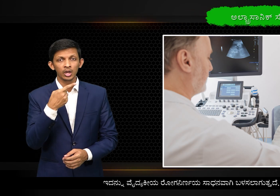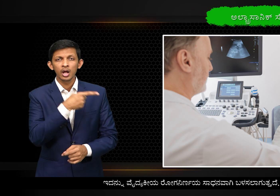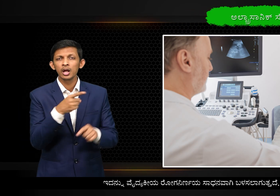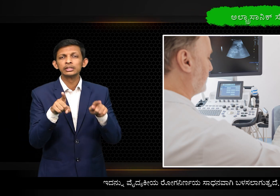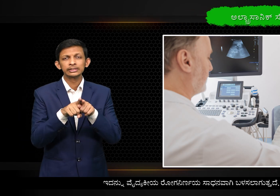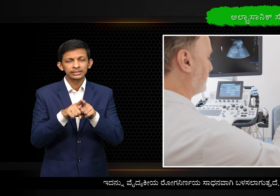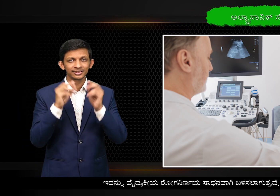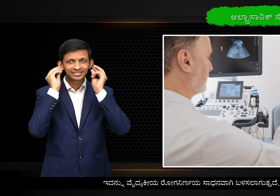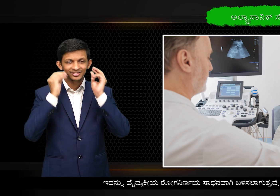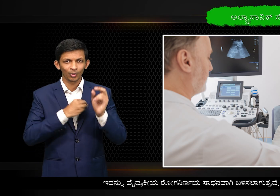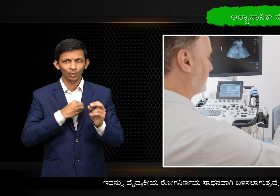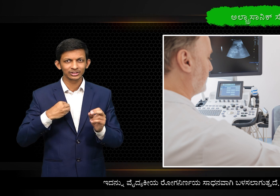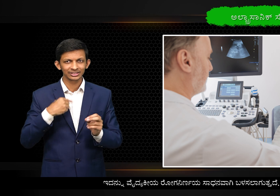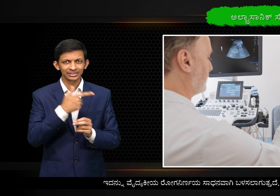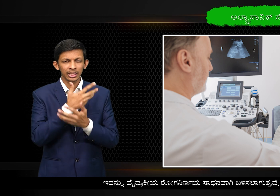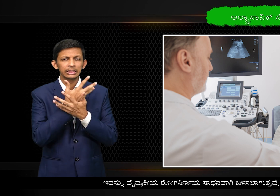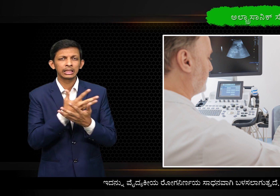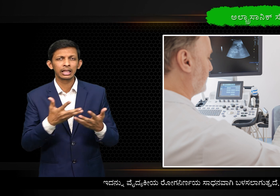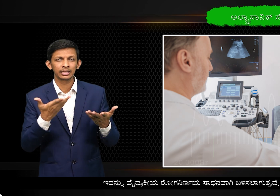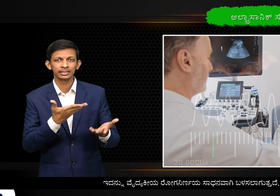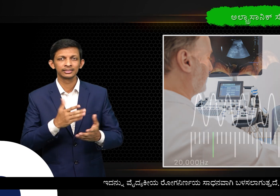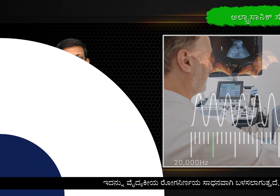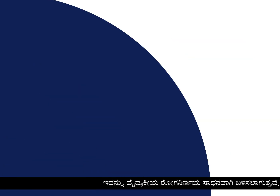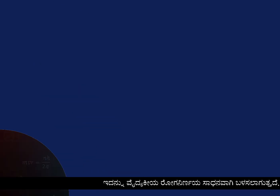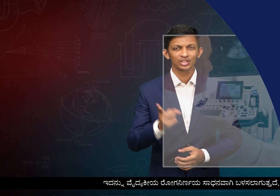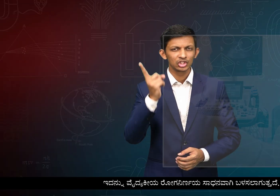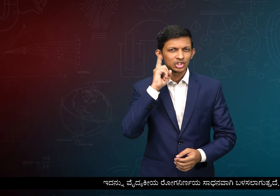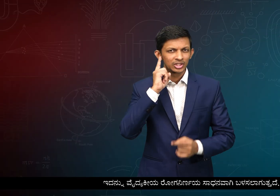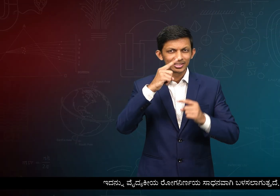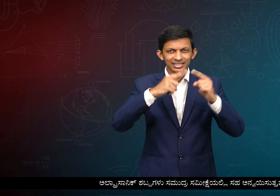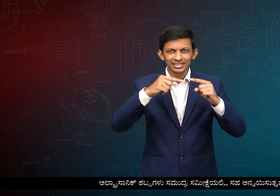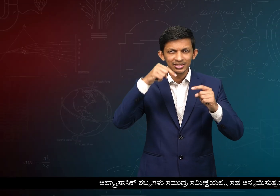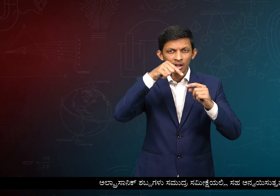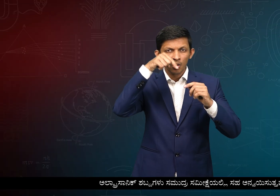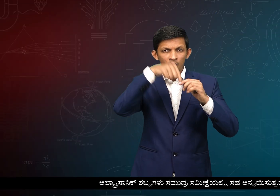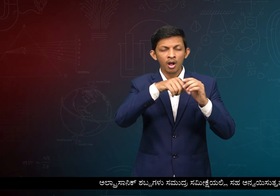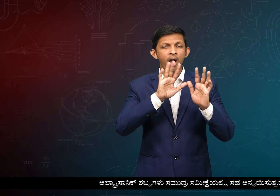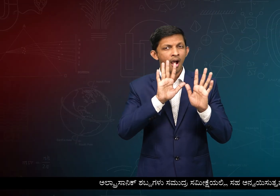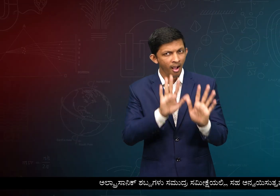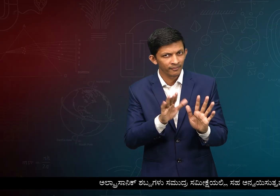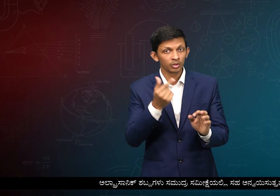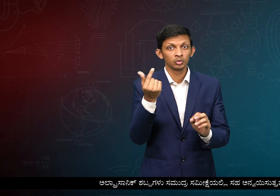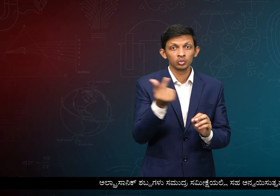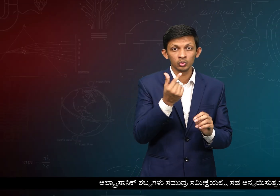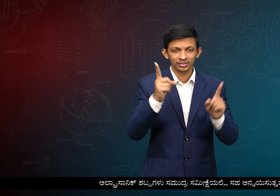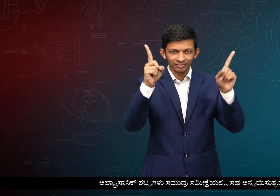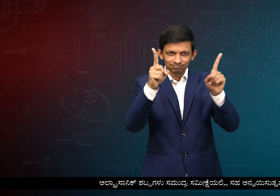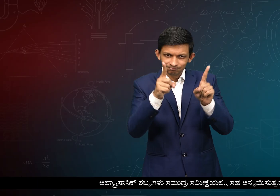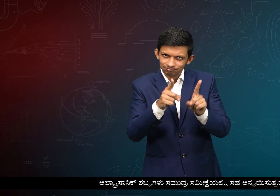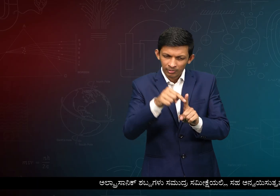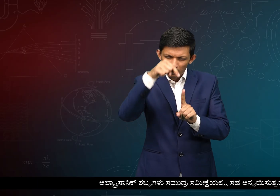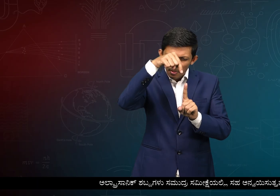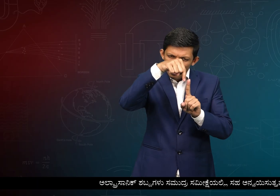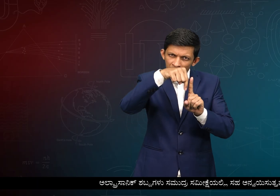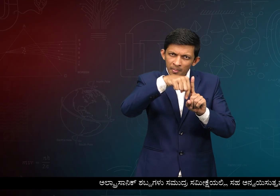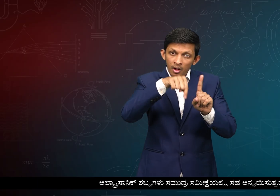ಇದನ್ನು ವೈದ್ಯಕೀಯ ರೋಗ ನಿರ್ಣಯ ಸಾಧನವಾಗಿ ಬಳಸಲಾಗುತ್ತದೆ. ಅಲ್ಟ್ರಾಸಾನಿಕ್ ಶಬ್ದಗಳನ್ನು ಸಮುದ್ರ